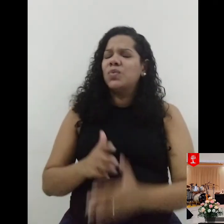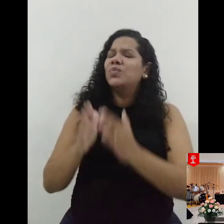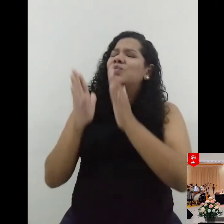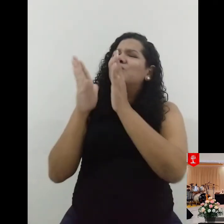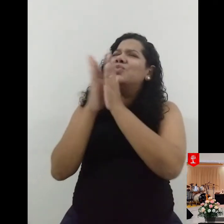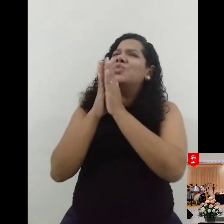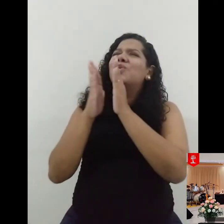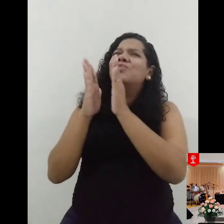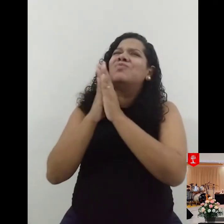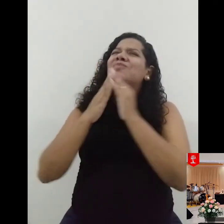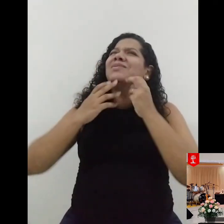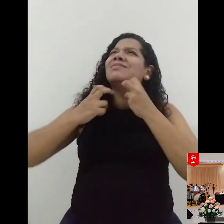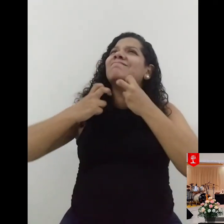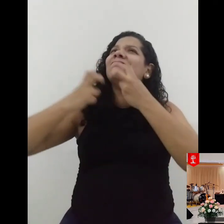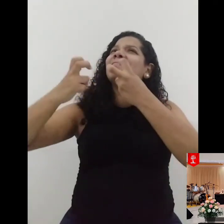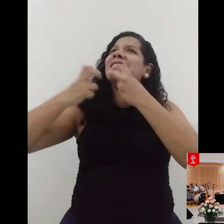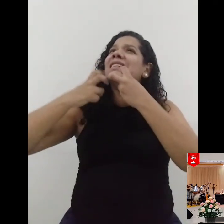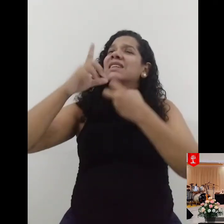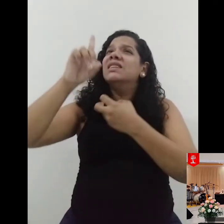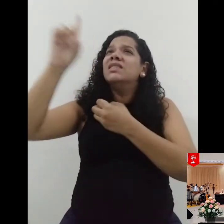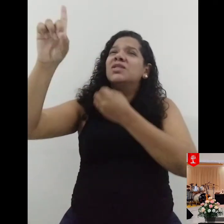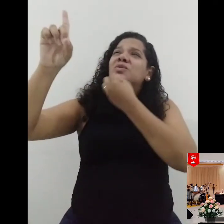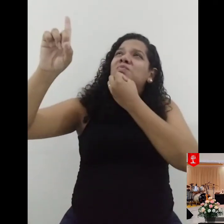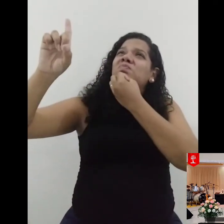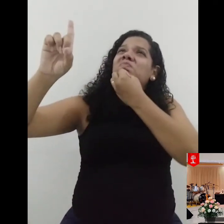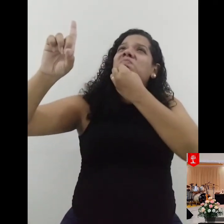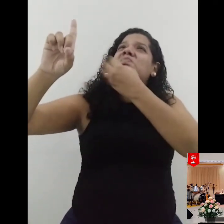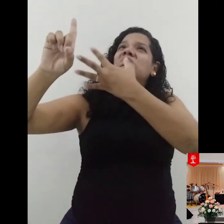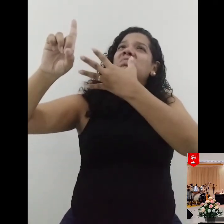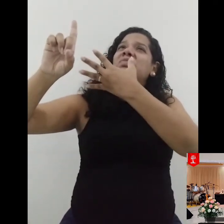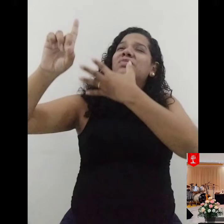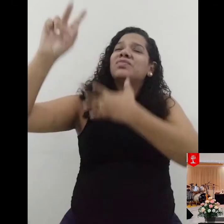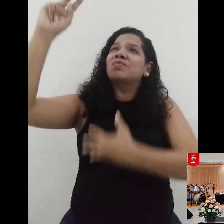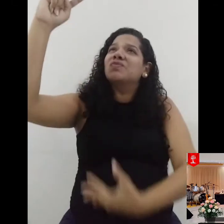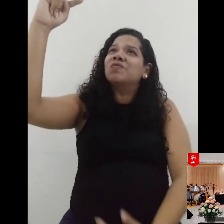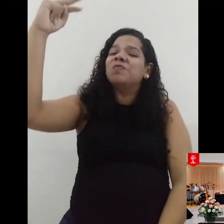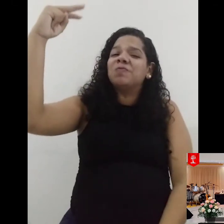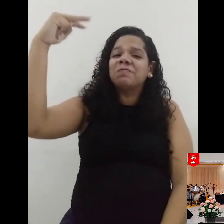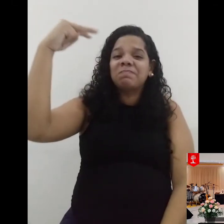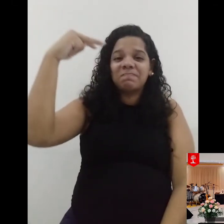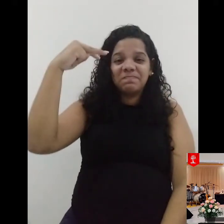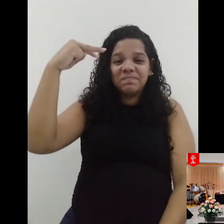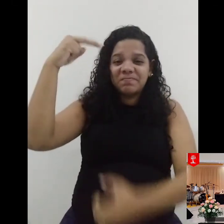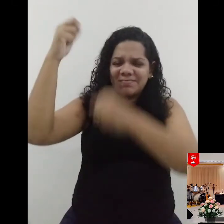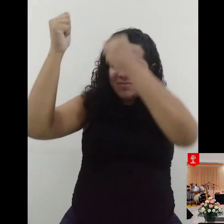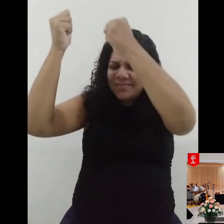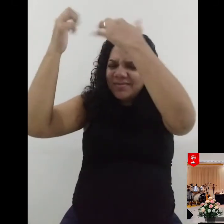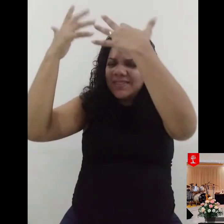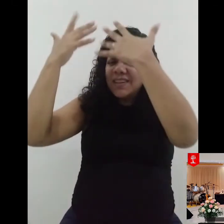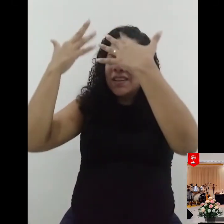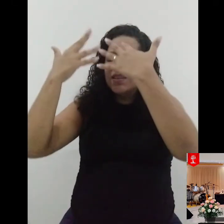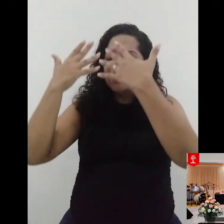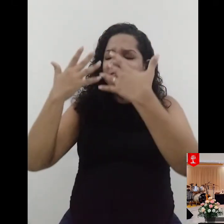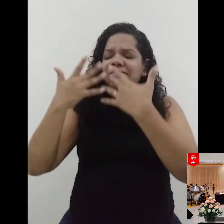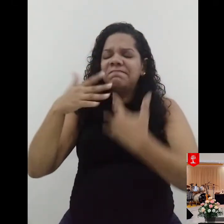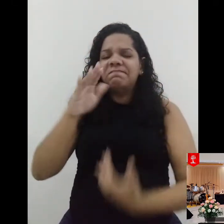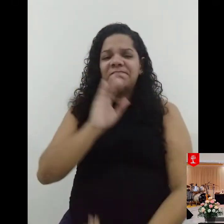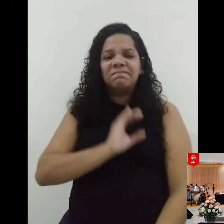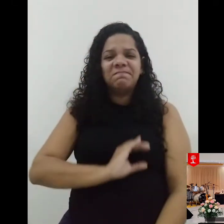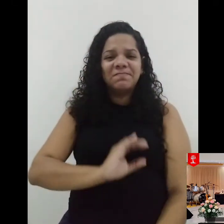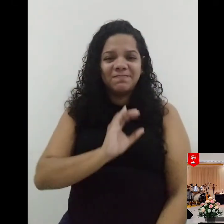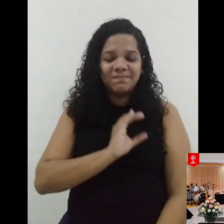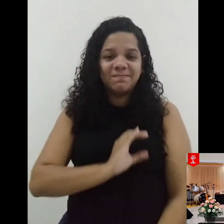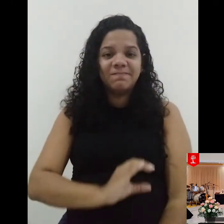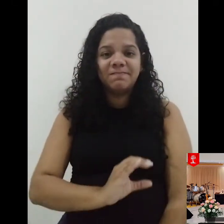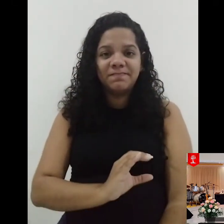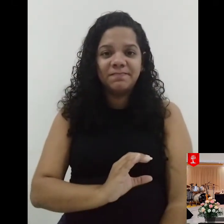Jesus ilustra nessa parábola, no versículo 14, Jesus na parábola vai dizer o que Deus